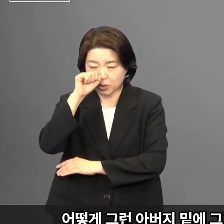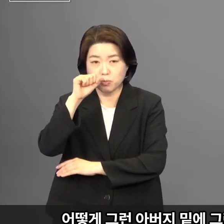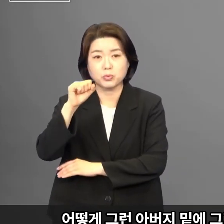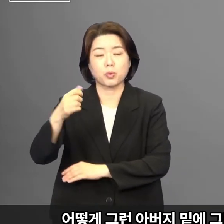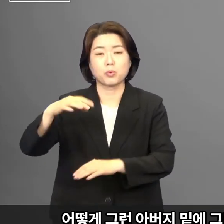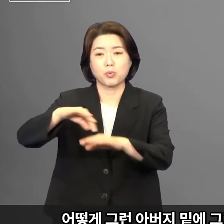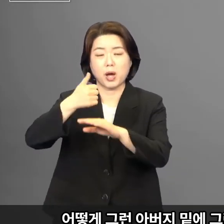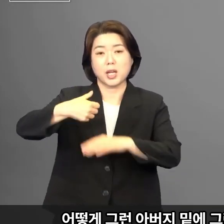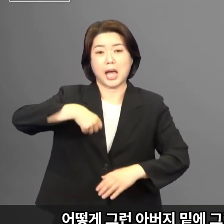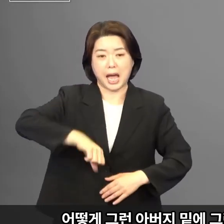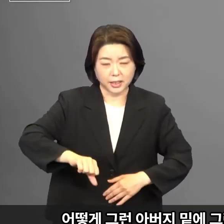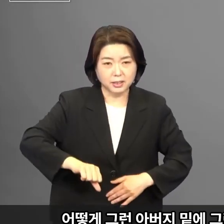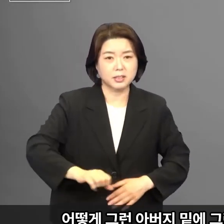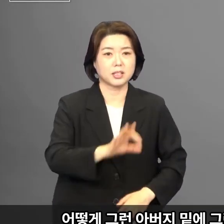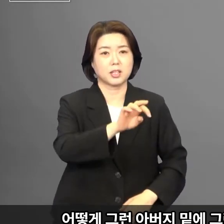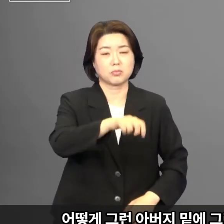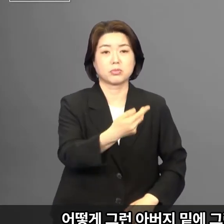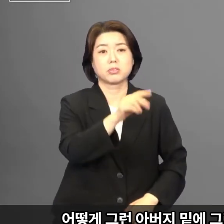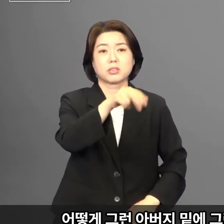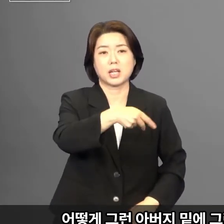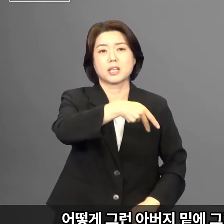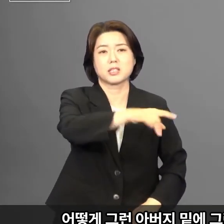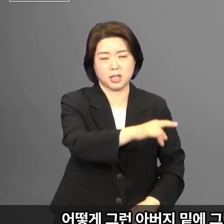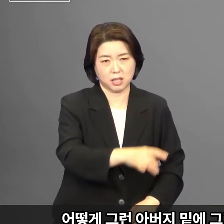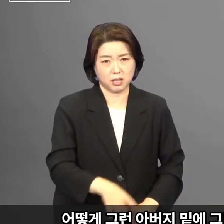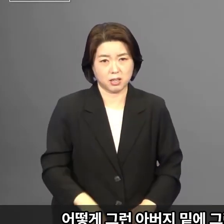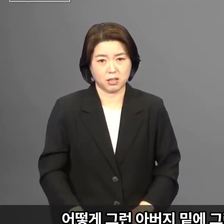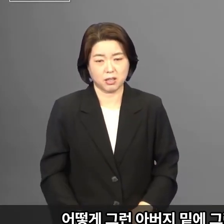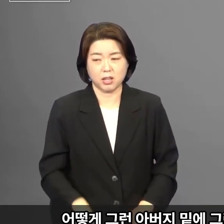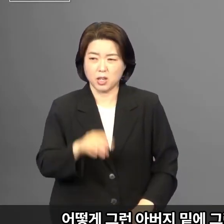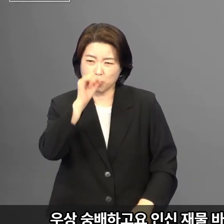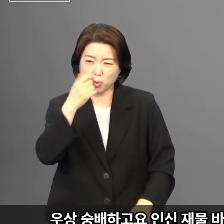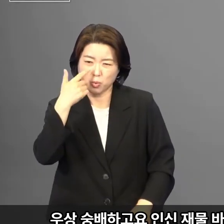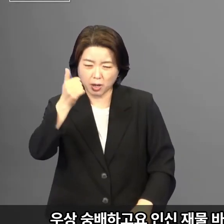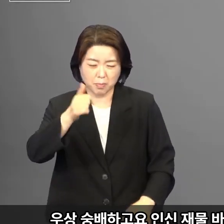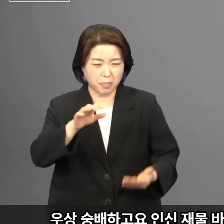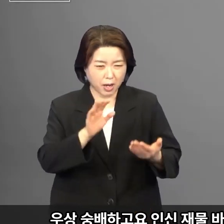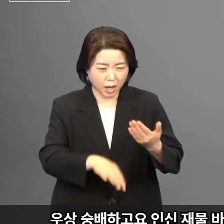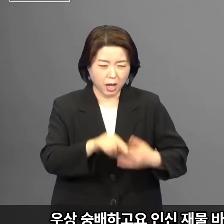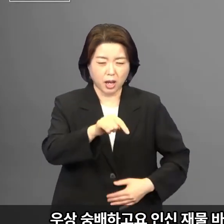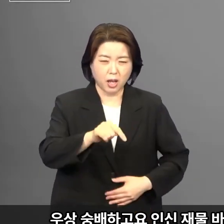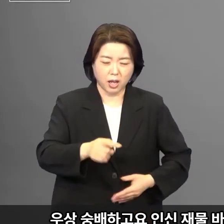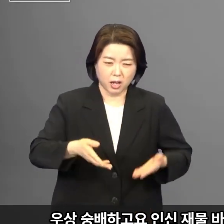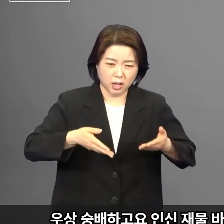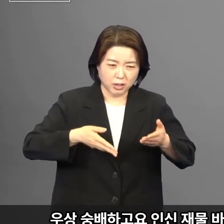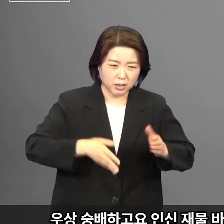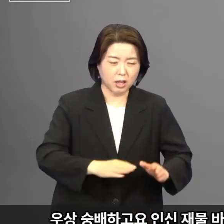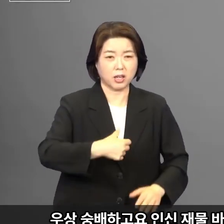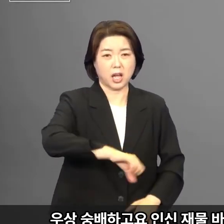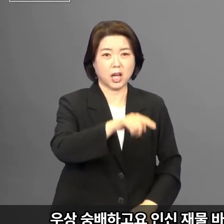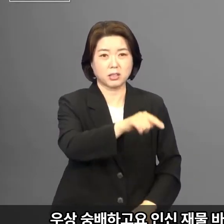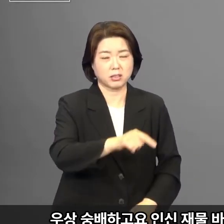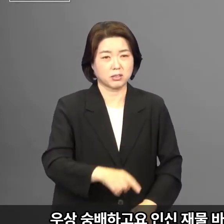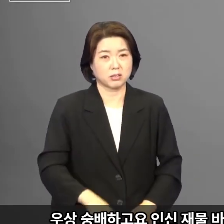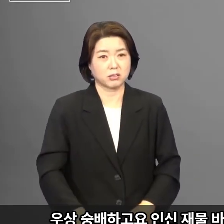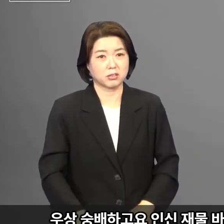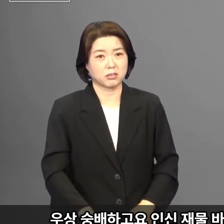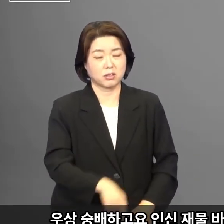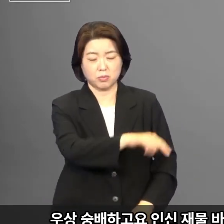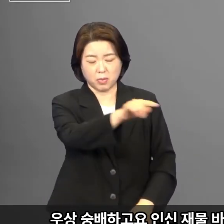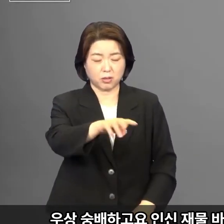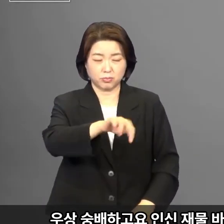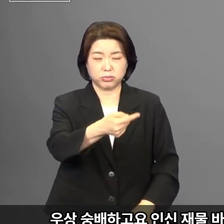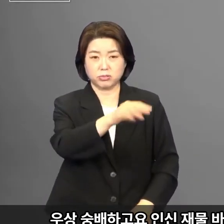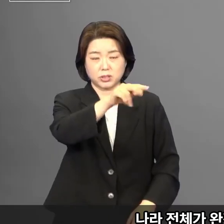어떻게 그런 아버지 밑에 그런 악한 왕이 나왔는지 모르겠어요. 우상 숭배하고요, 인신 제물 바치는데 막